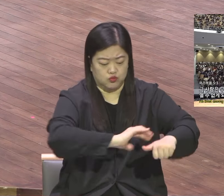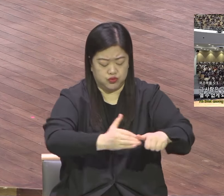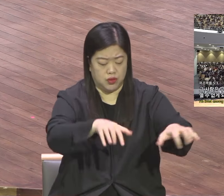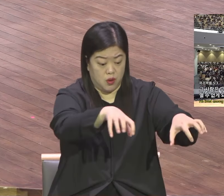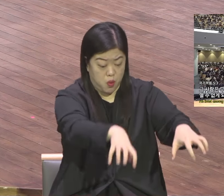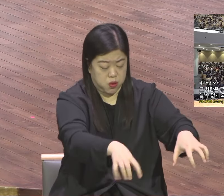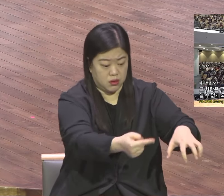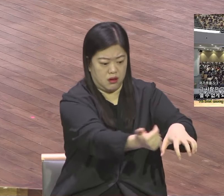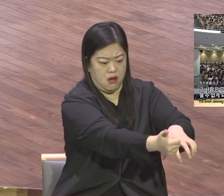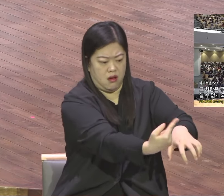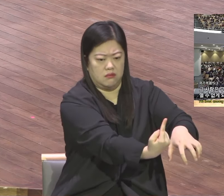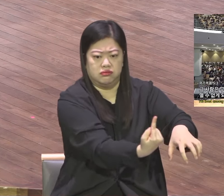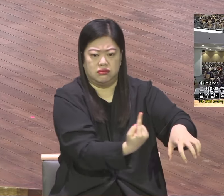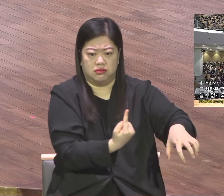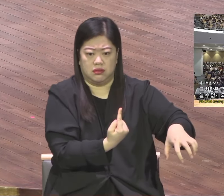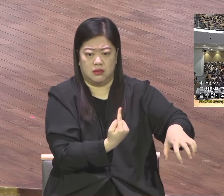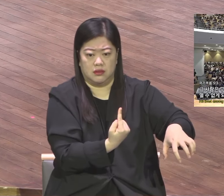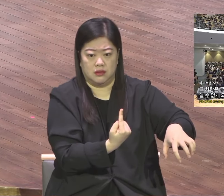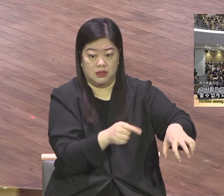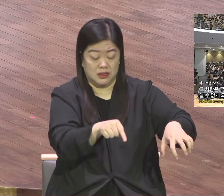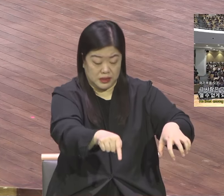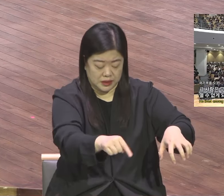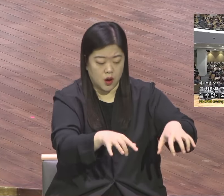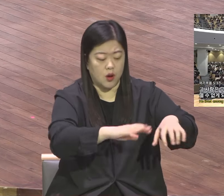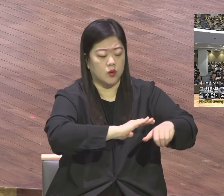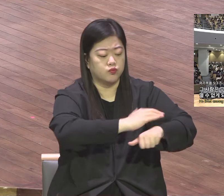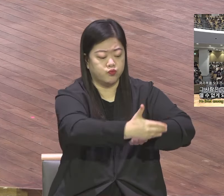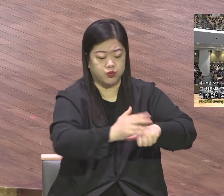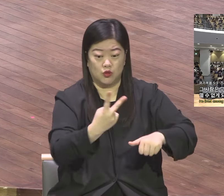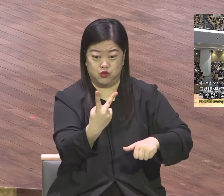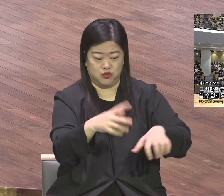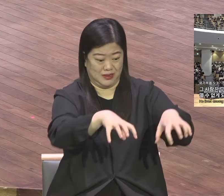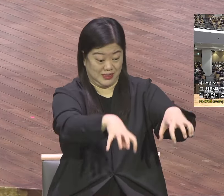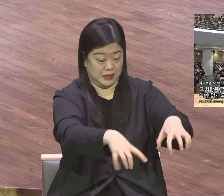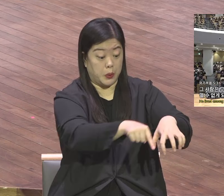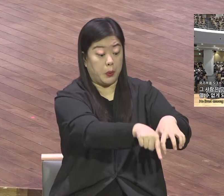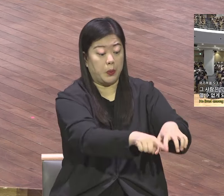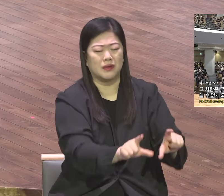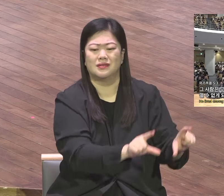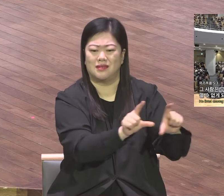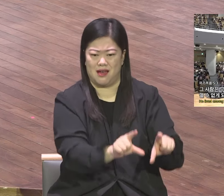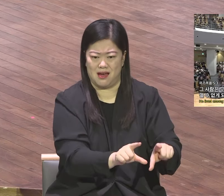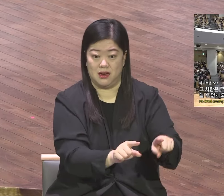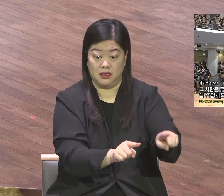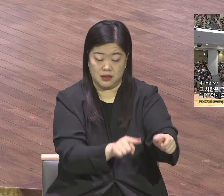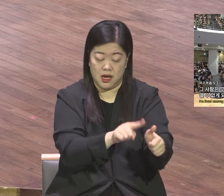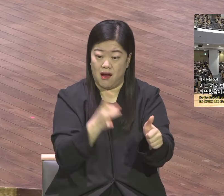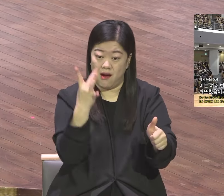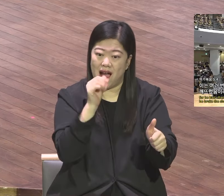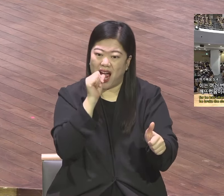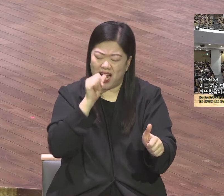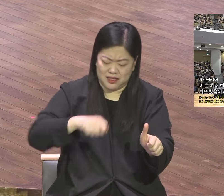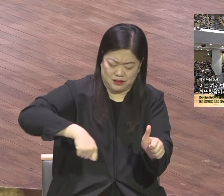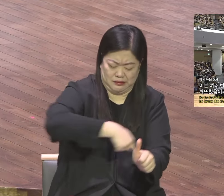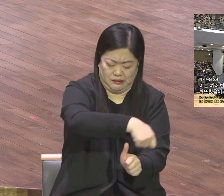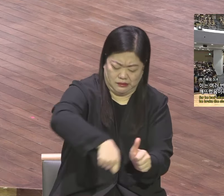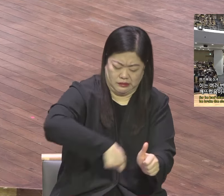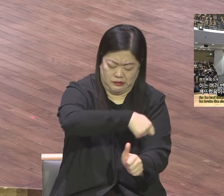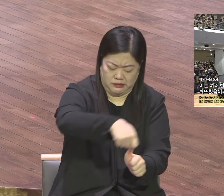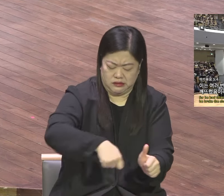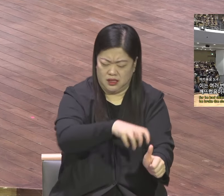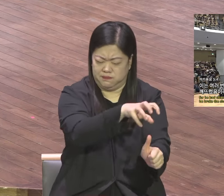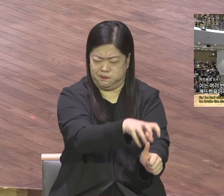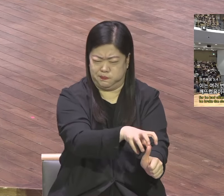만나니라. 그 사람은 무덤 사이에 거처하는데 이제는 아무도 그를 쇠사슬로도 맬 수 없게 되었으니 이는 여러